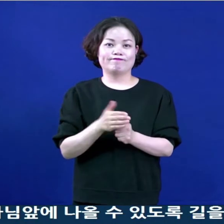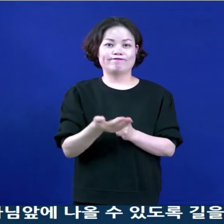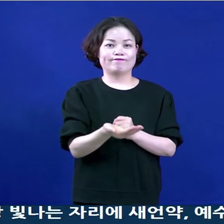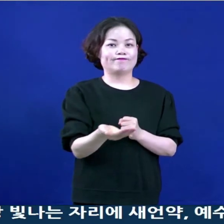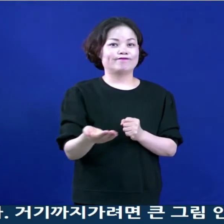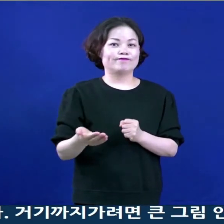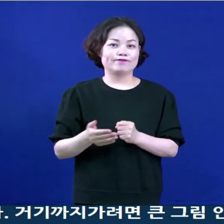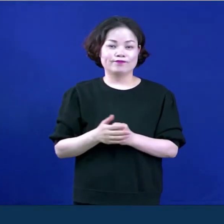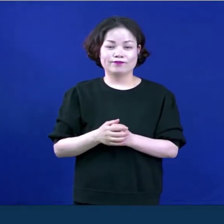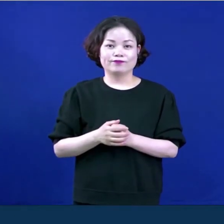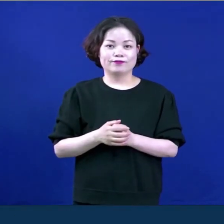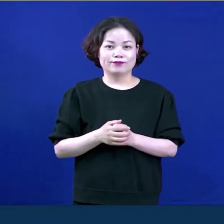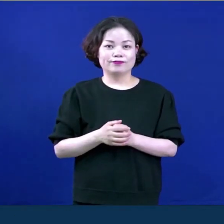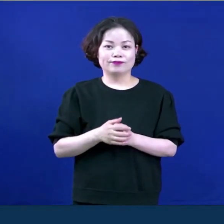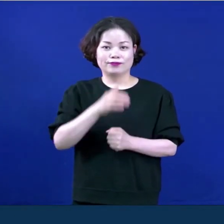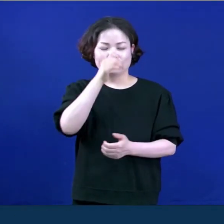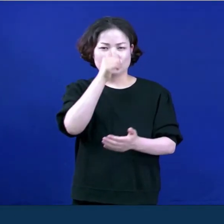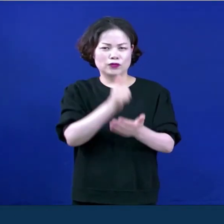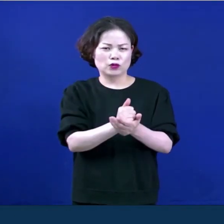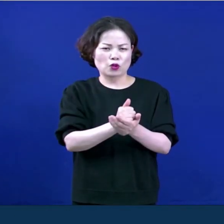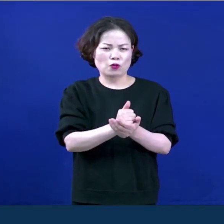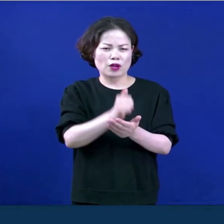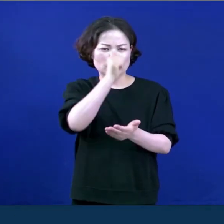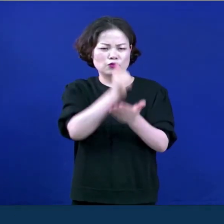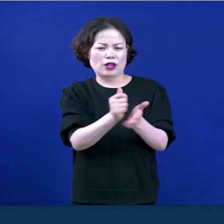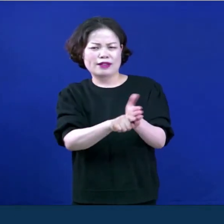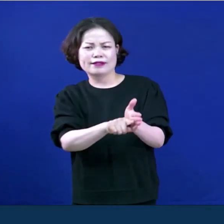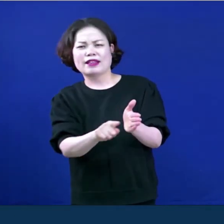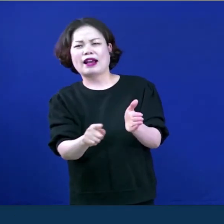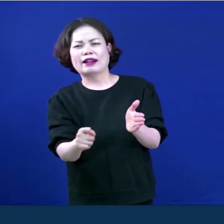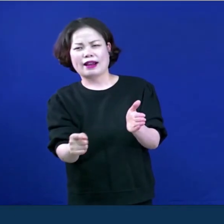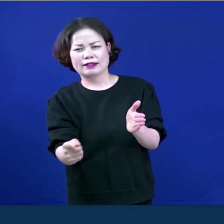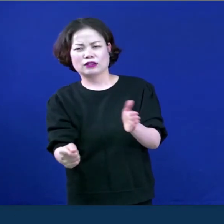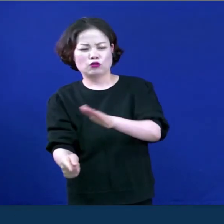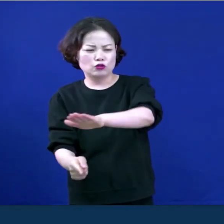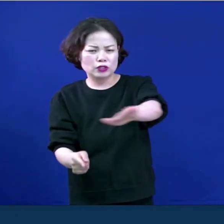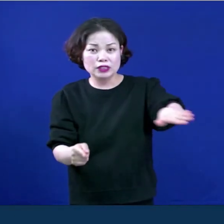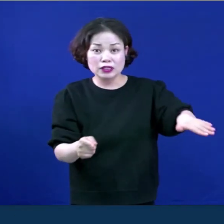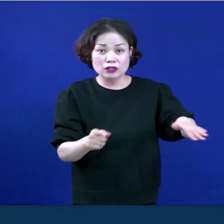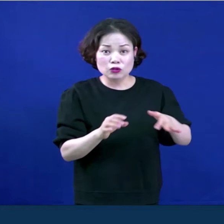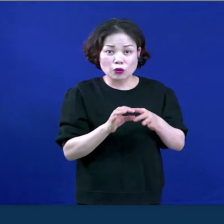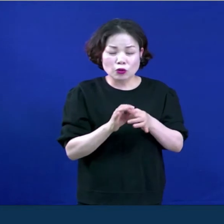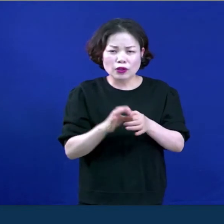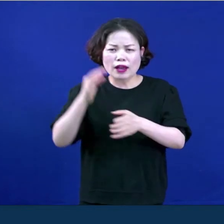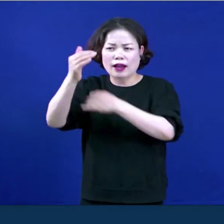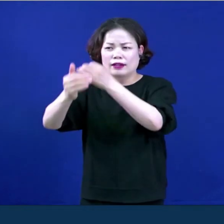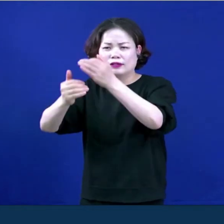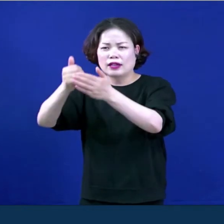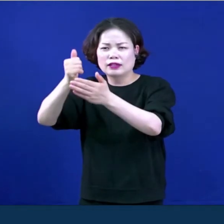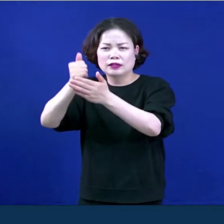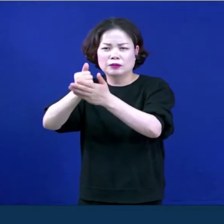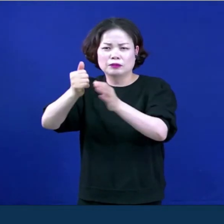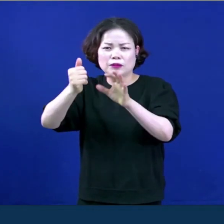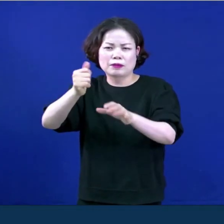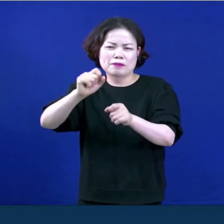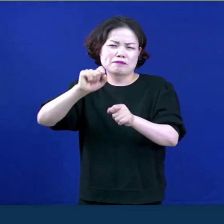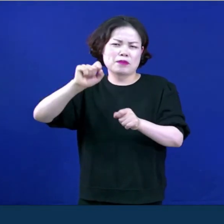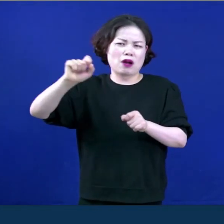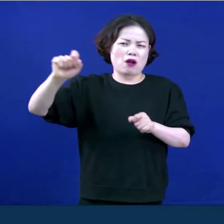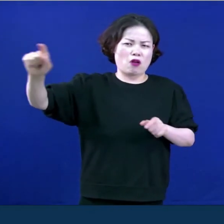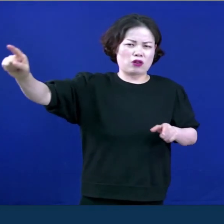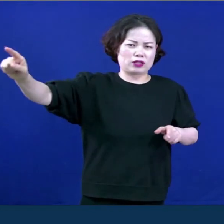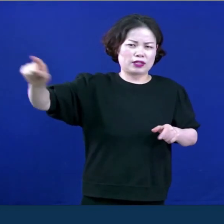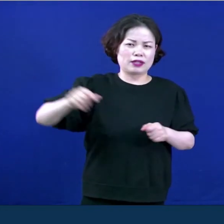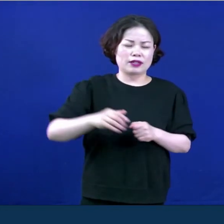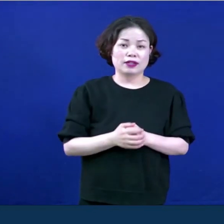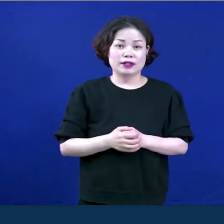여러분, 죄와 타락은 우리로 하여금 하나님께로부터 멀어지게 만든 겁니다.